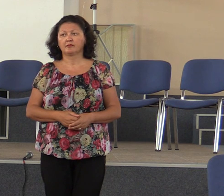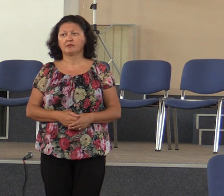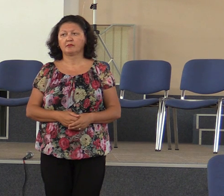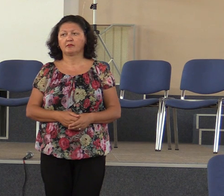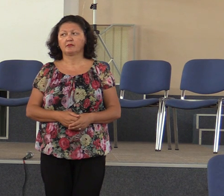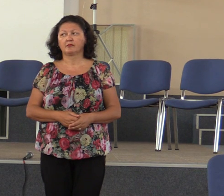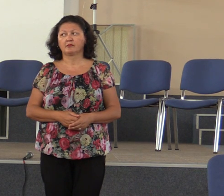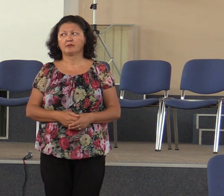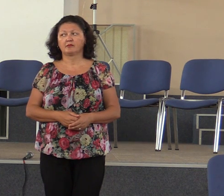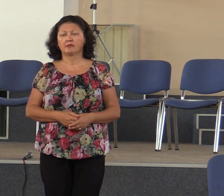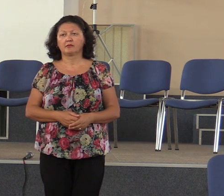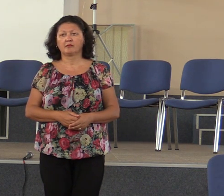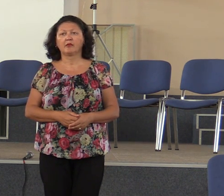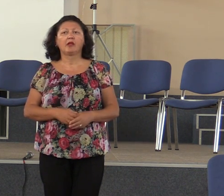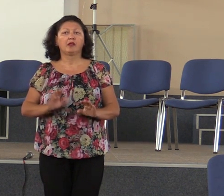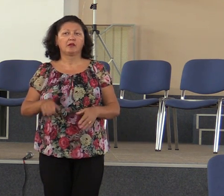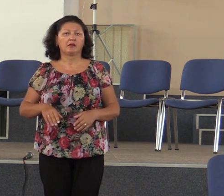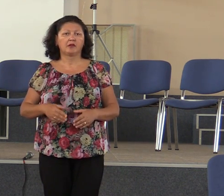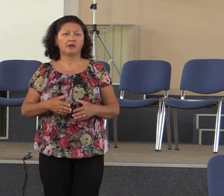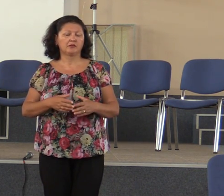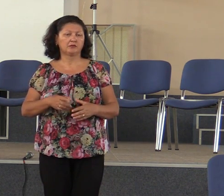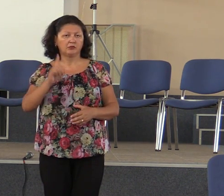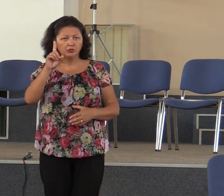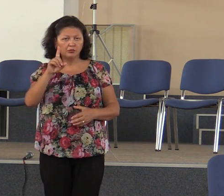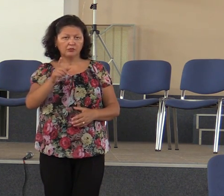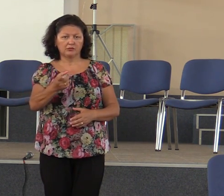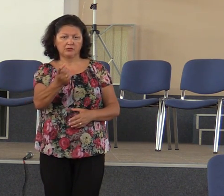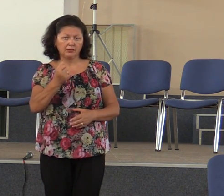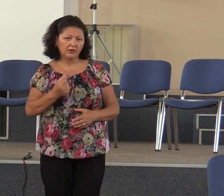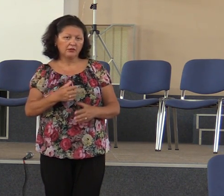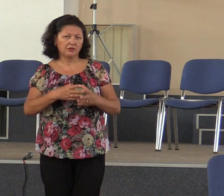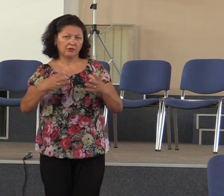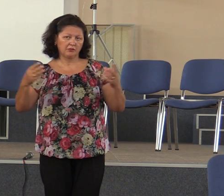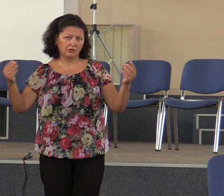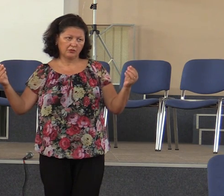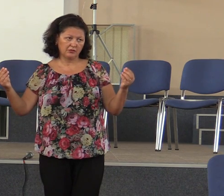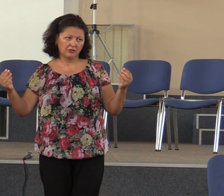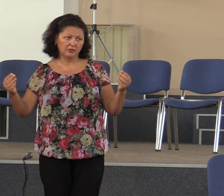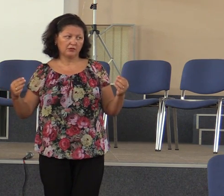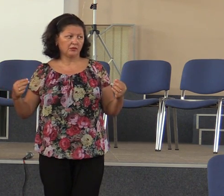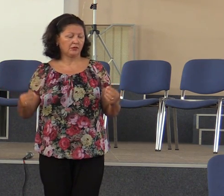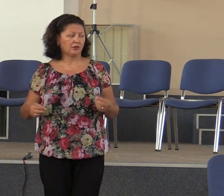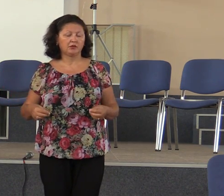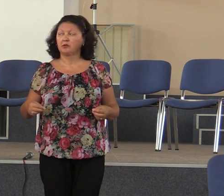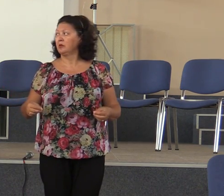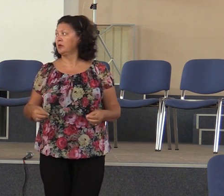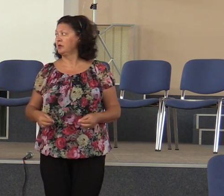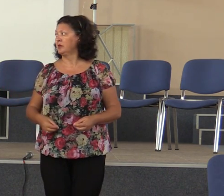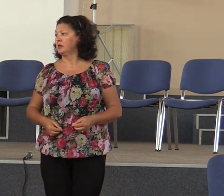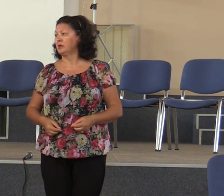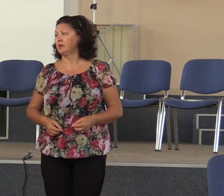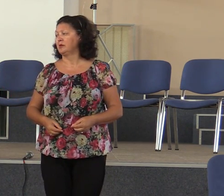unul dintre cei mulți și purta ce? Ca lumea să-l recunoască, purta?